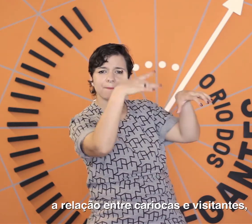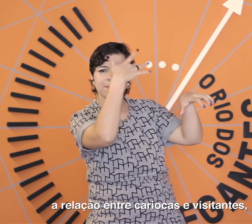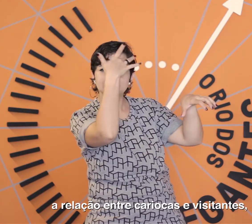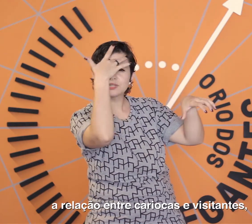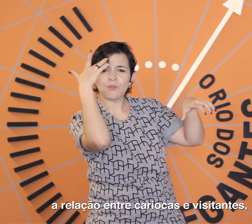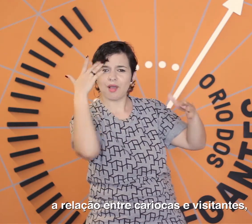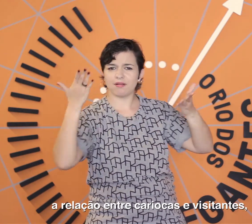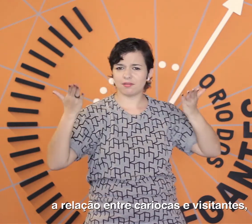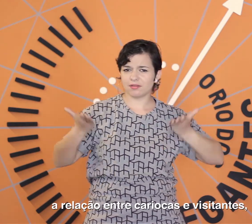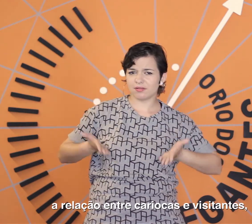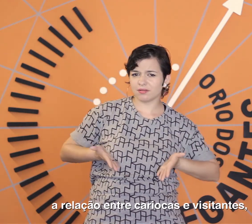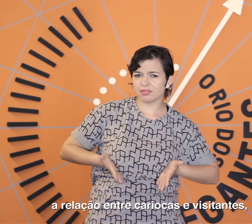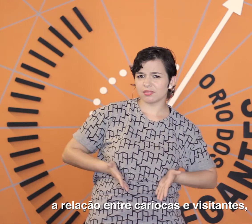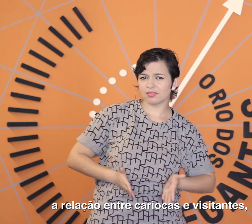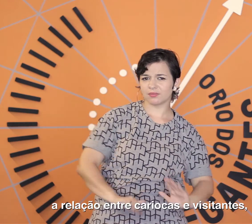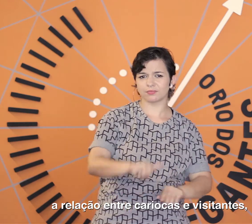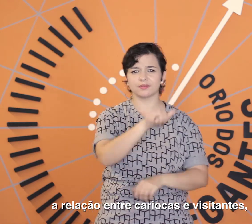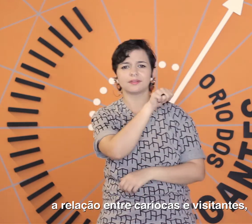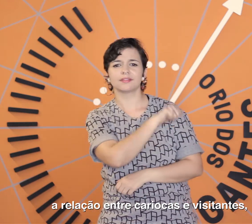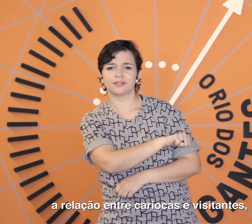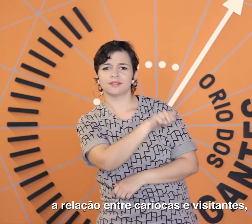A relação entre cariocas e visitantes,